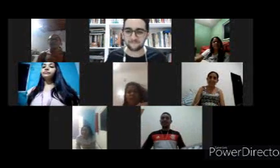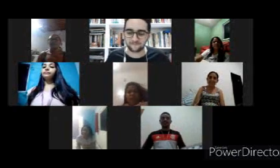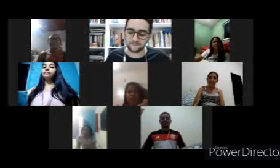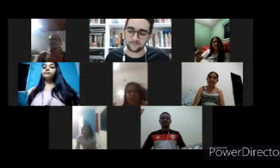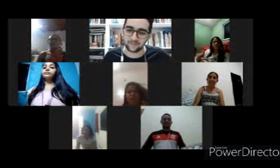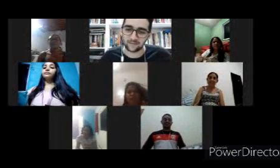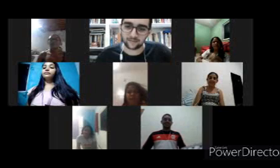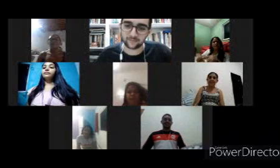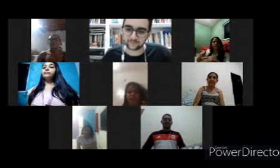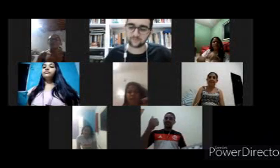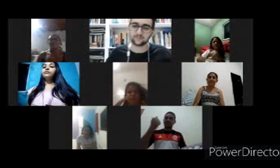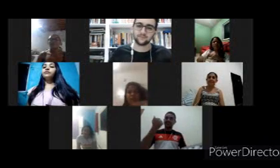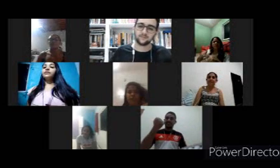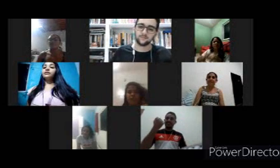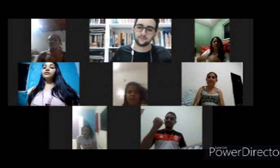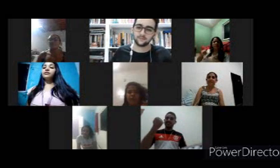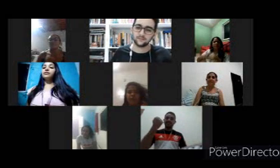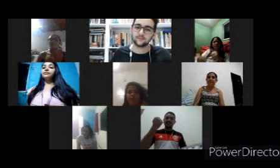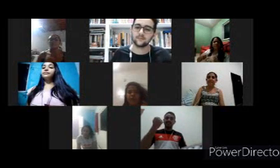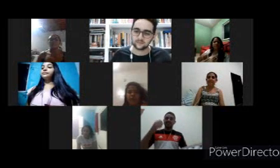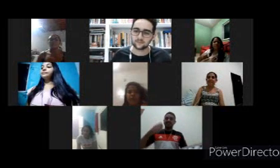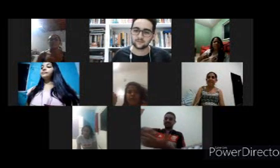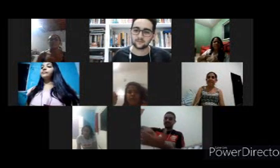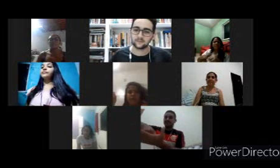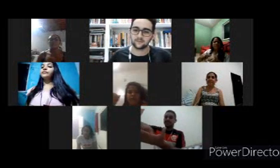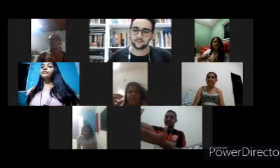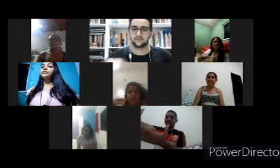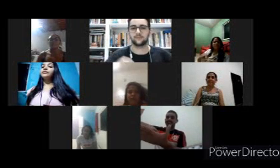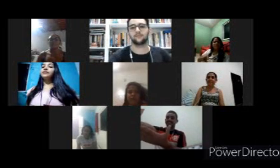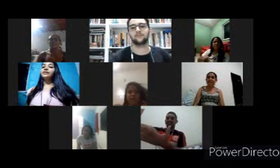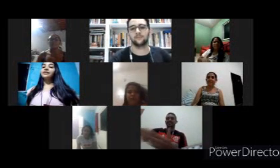escolares, caneta e borracha.